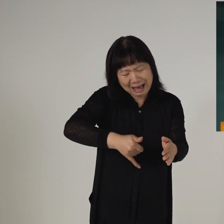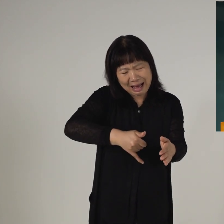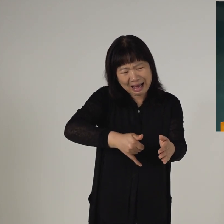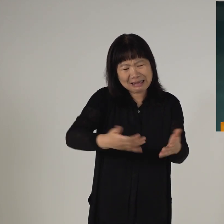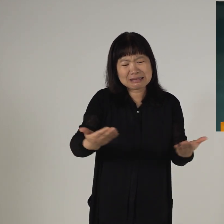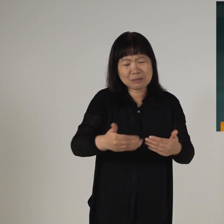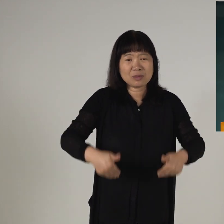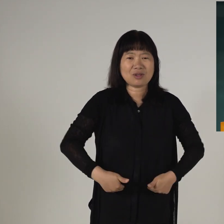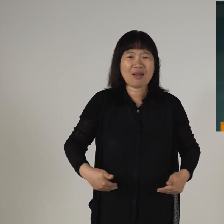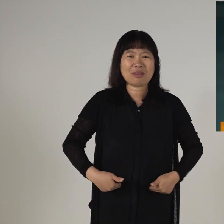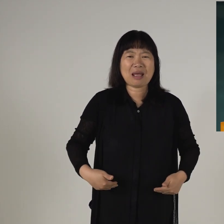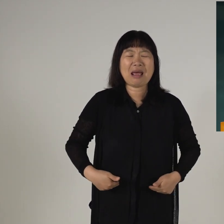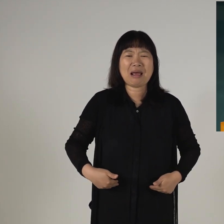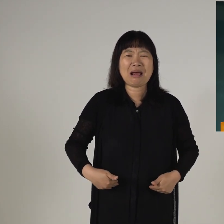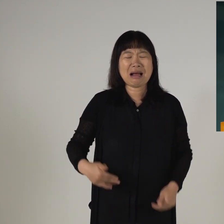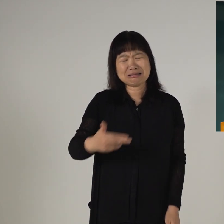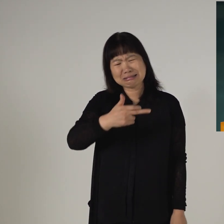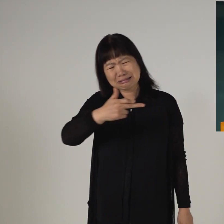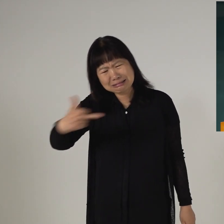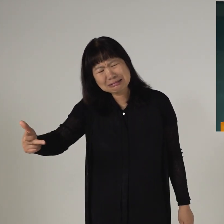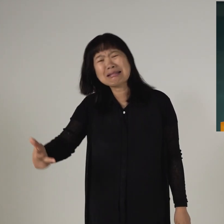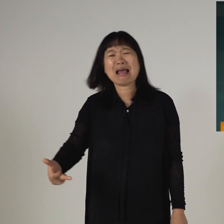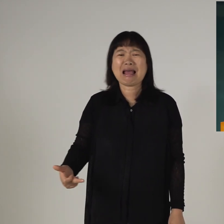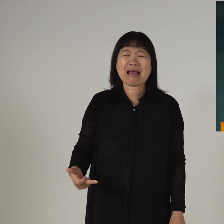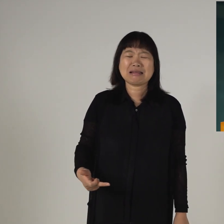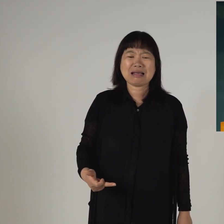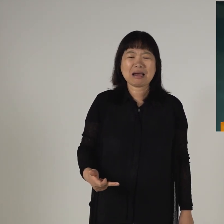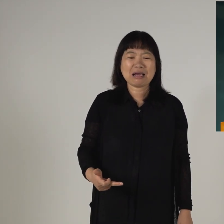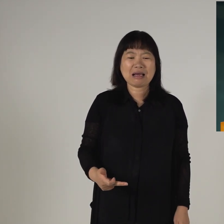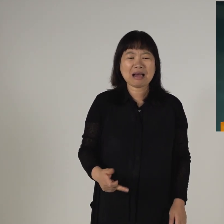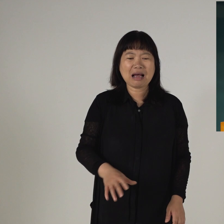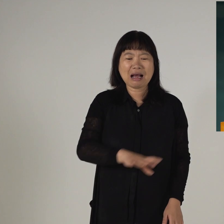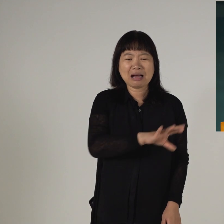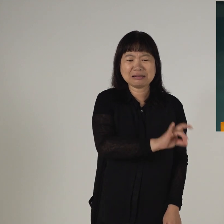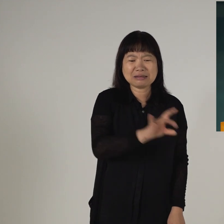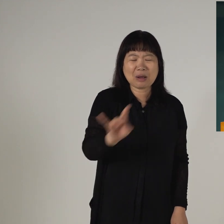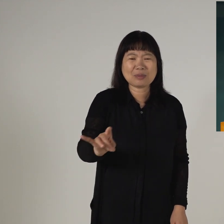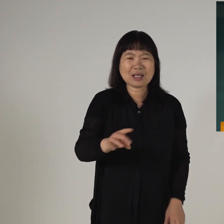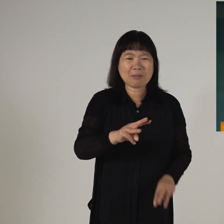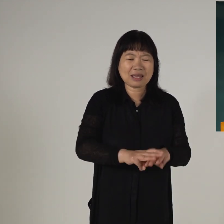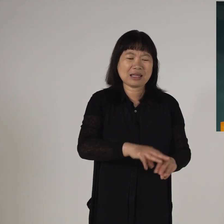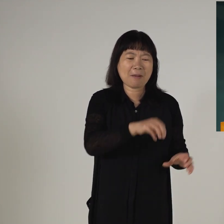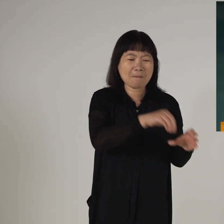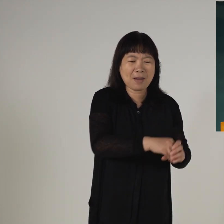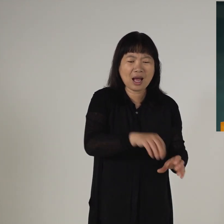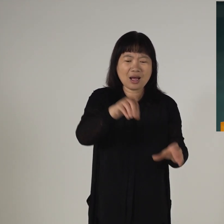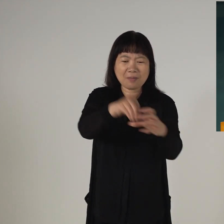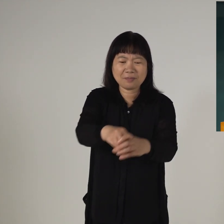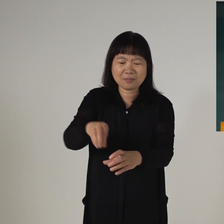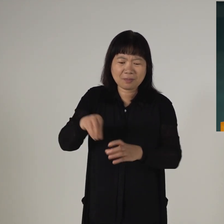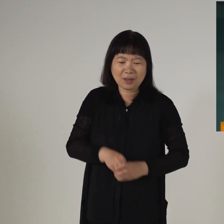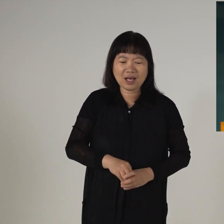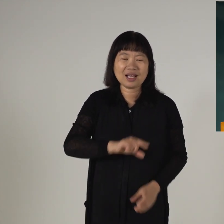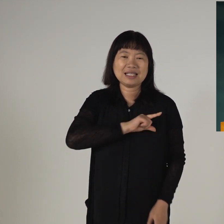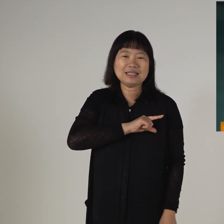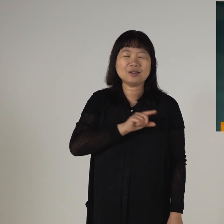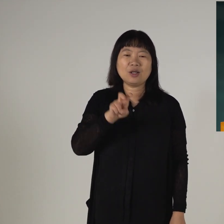이게 둥글게 넓적하게 크게 뜨문뜨문 밭에 박혀있는 돌, 이게